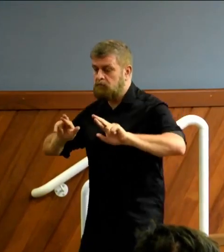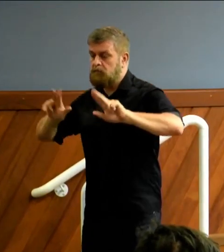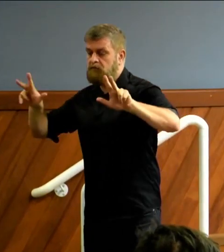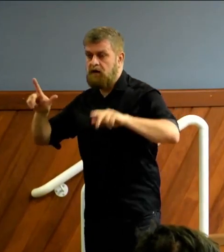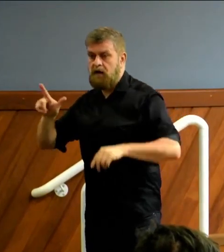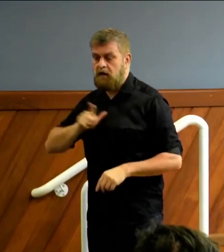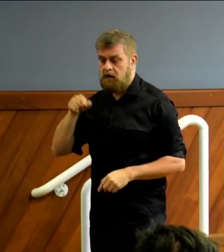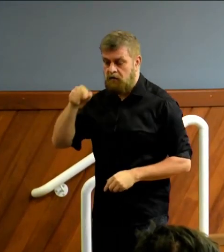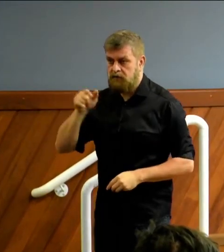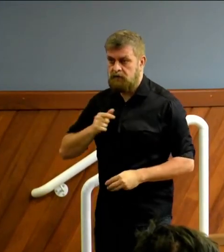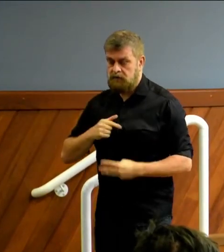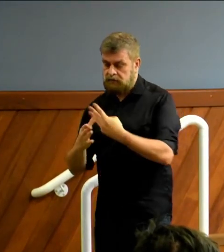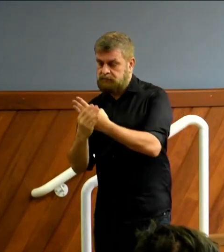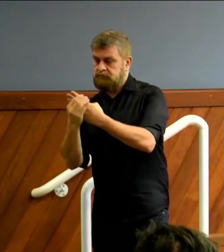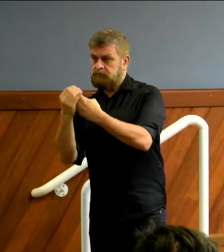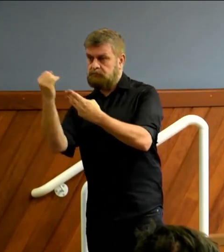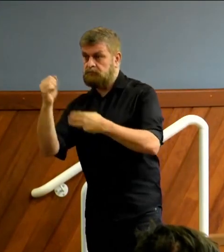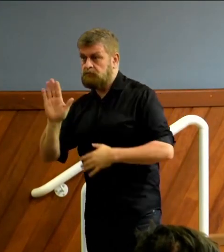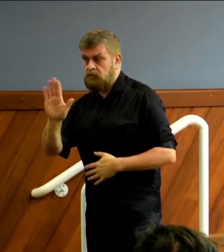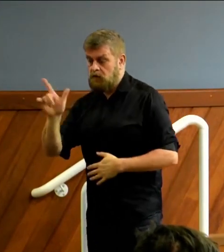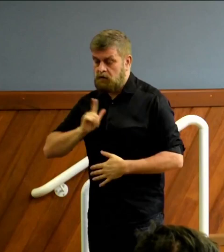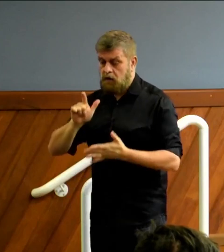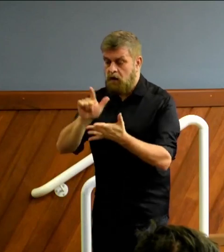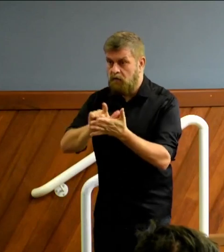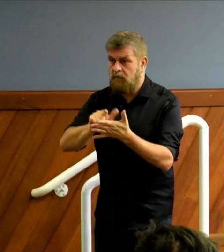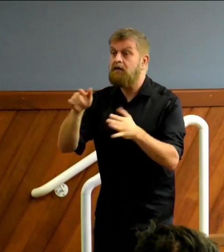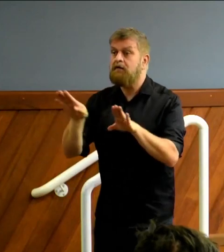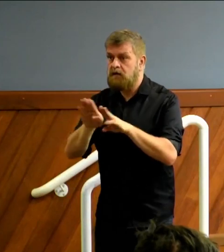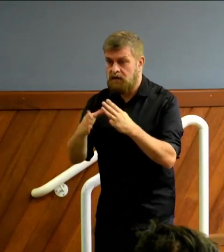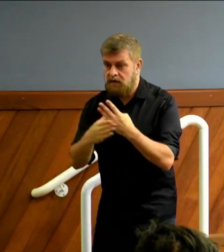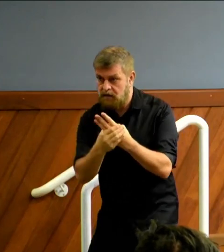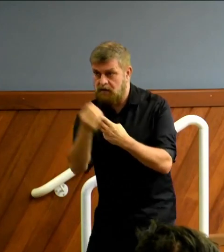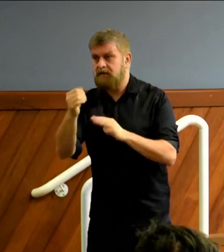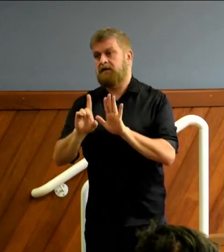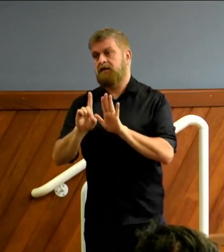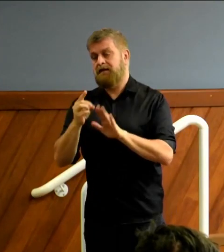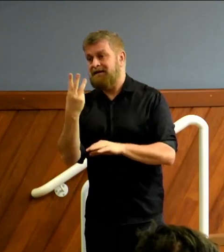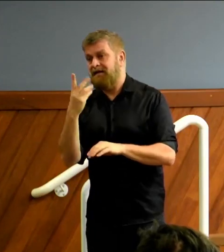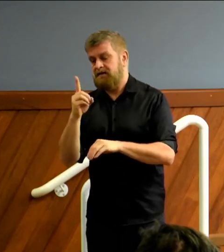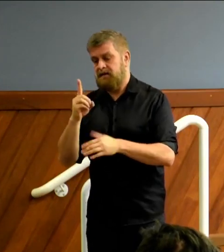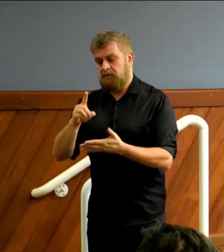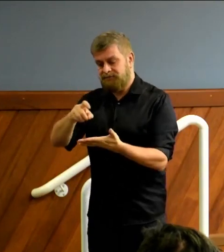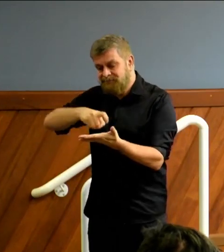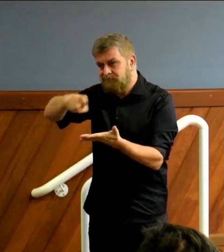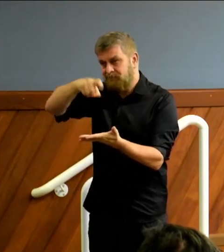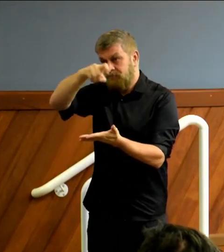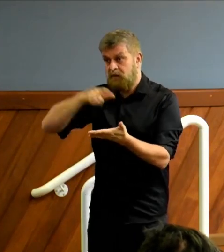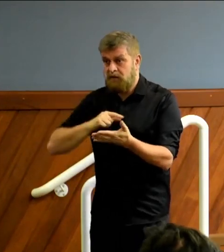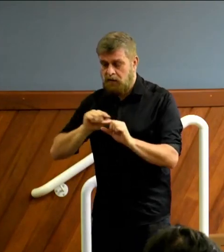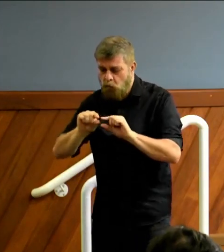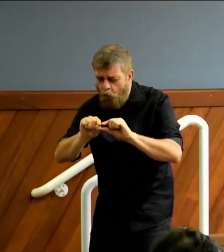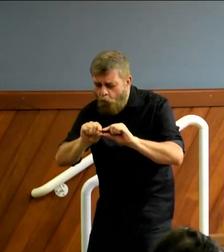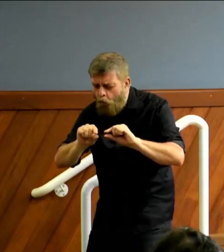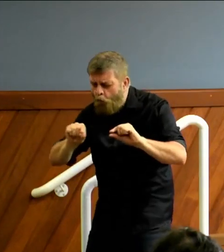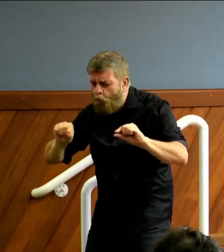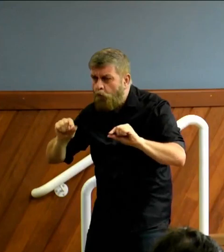a dimensão da tridimensionalidade. Meus amigos, uma folha de papel também não é tridimensional. Ela pode ter uma espessura muito pequenininha, que eu não